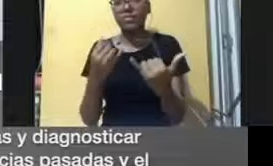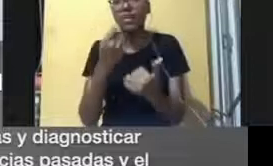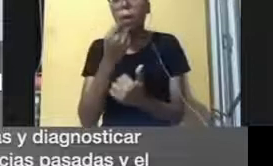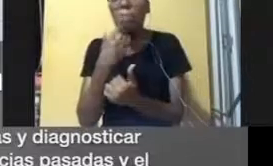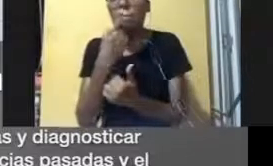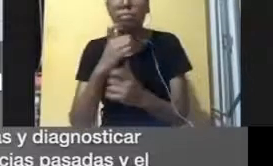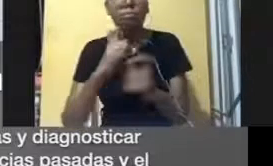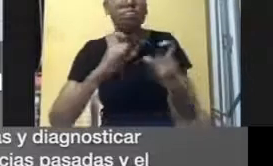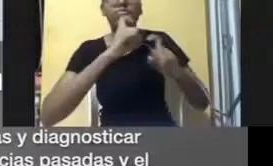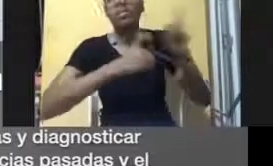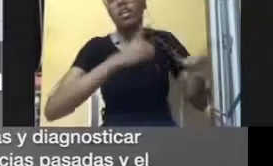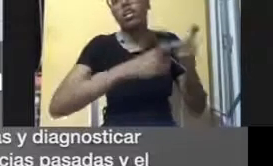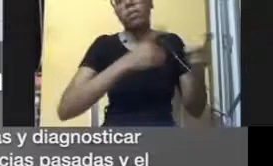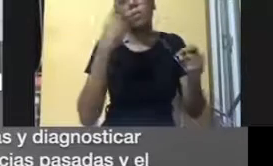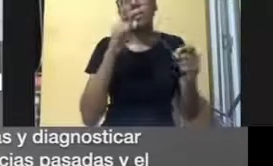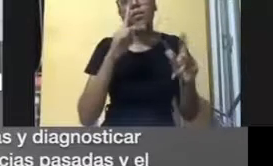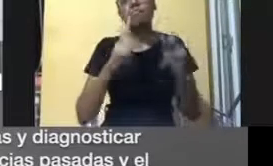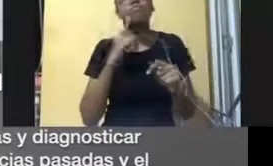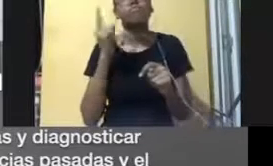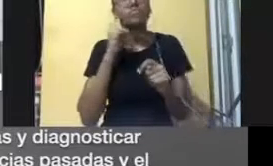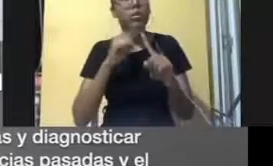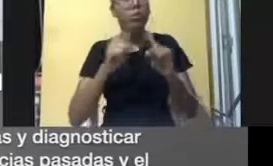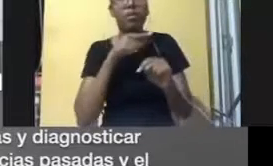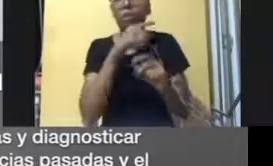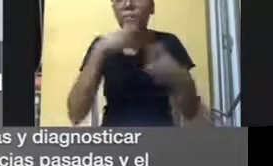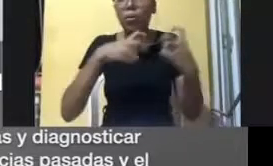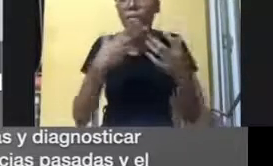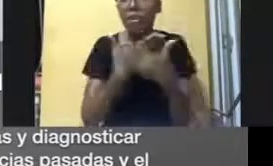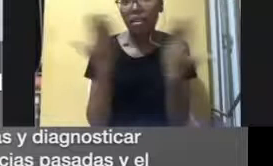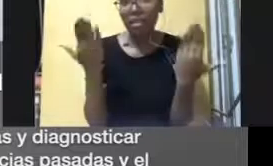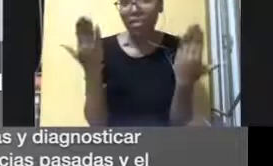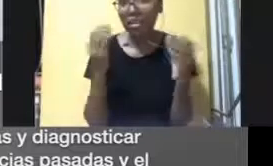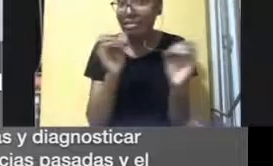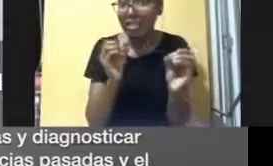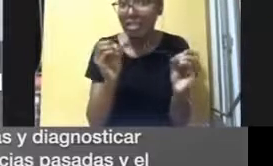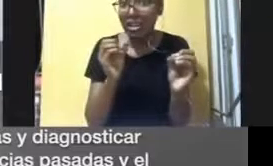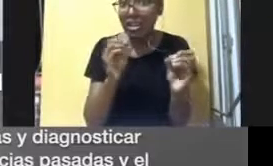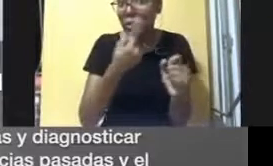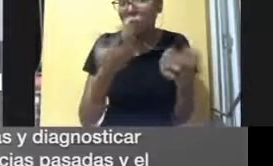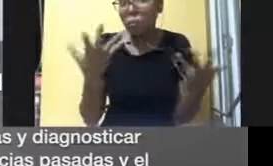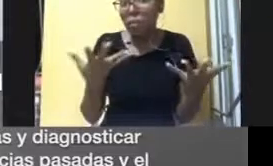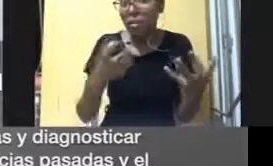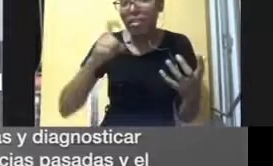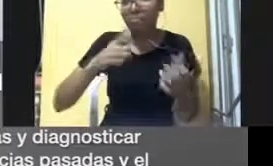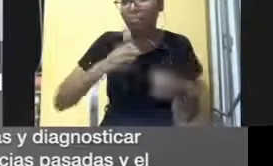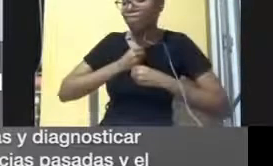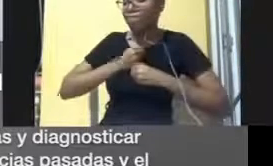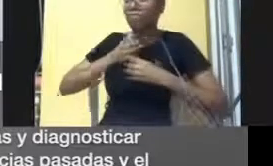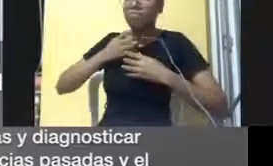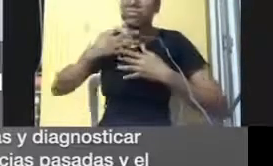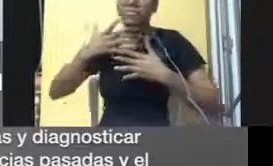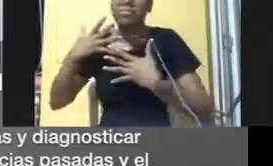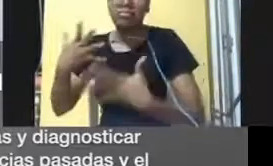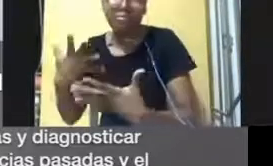tienen ningún problema, solamente tienen que expresarse, ser entendido y manejar